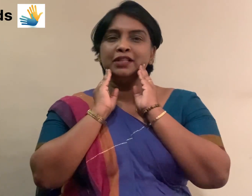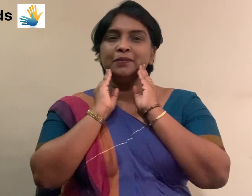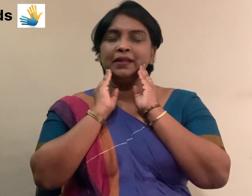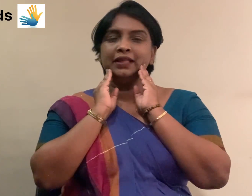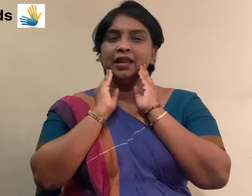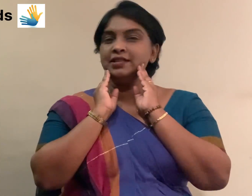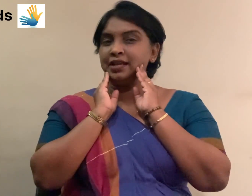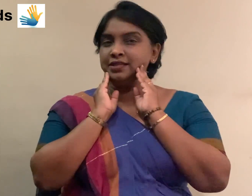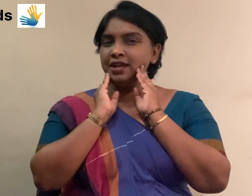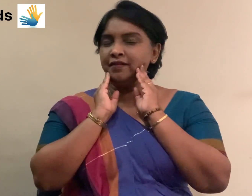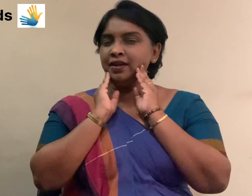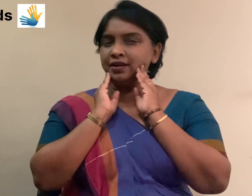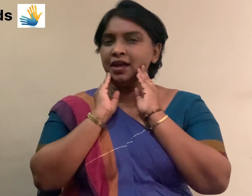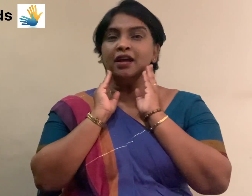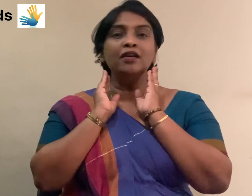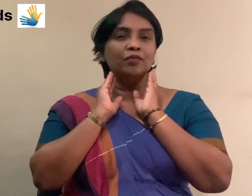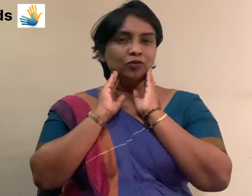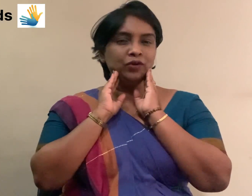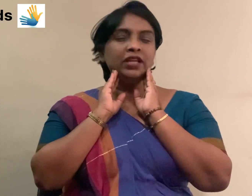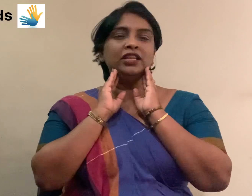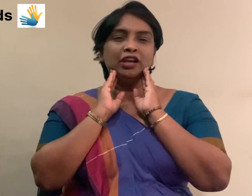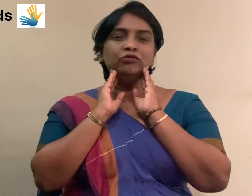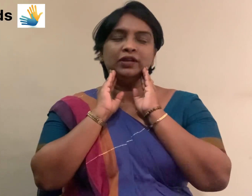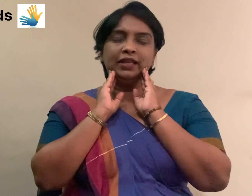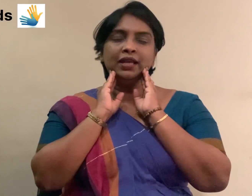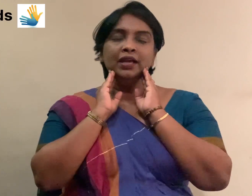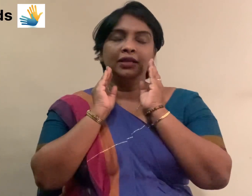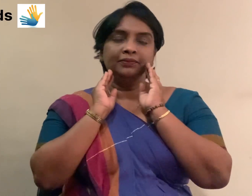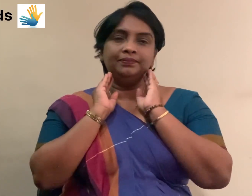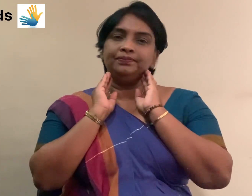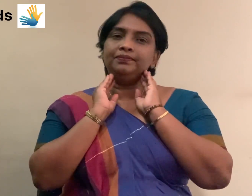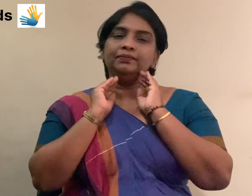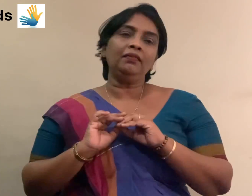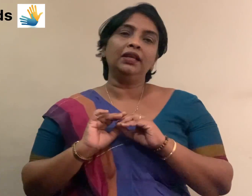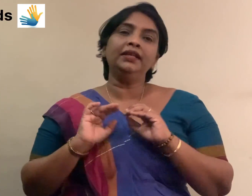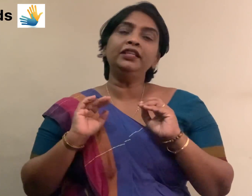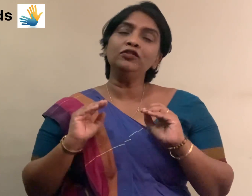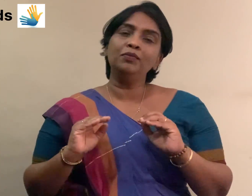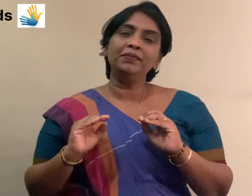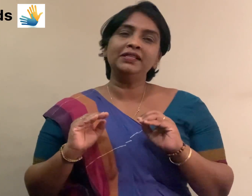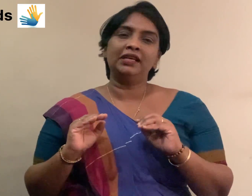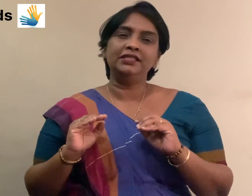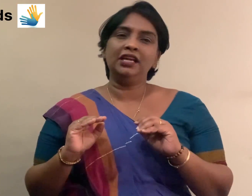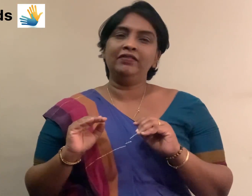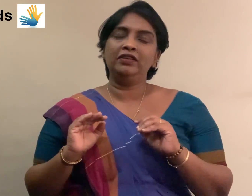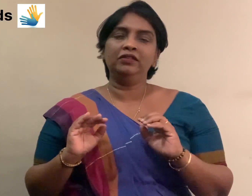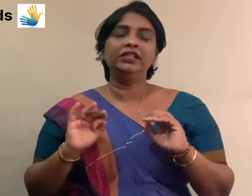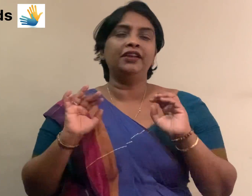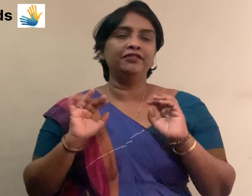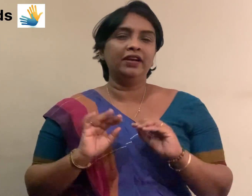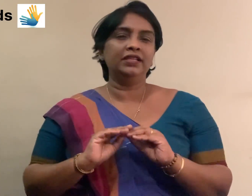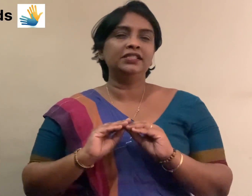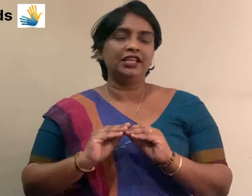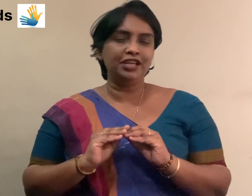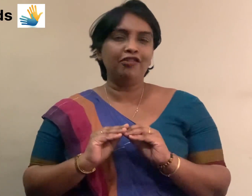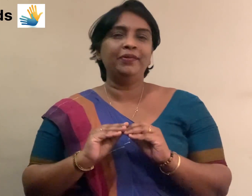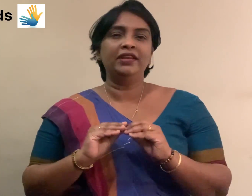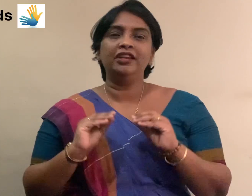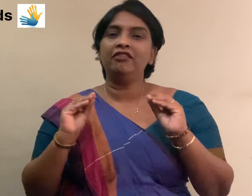ඉදිරිපත් කරන්නේ සංඥාව හරහා මූණේ ඉරියව් වලින්. ඉතින් ඔබ මේ සංඥාවල් වලදී අනිවාර්යෙන් සංඥාව පෙන්නනවා